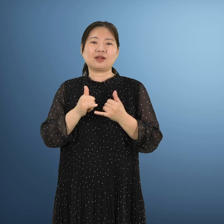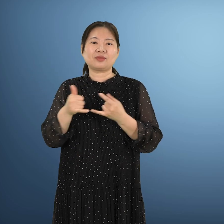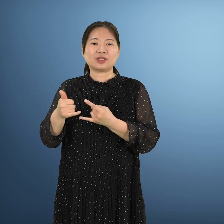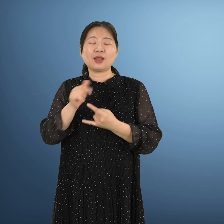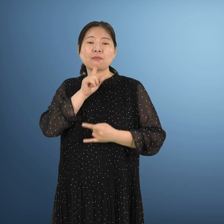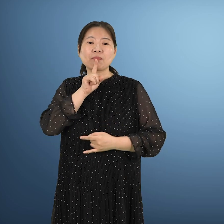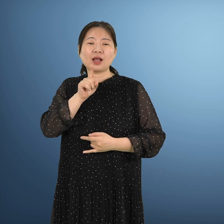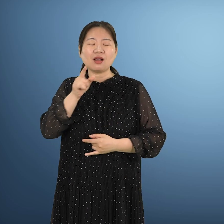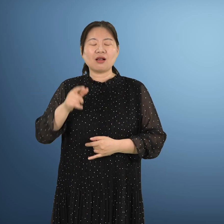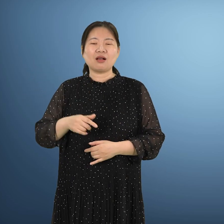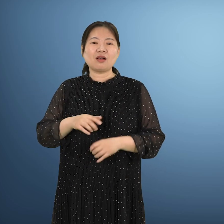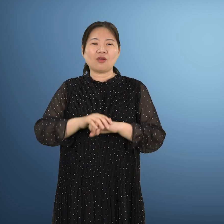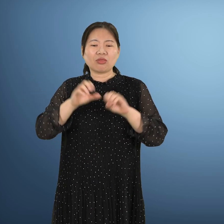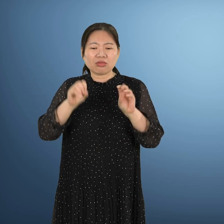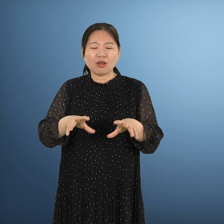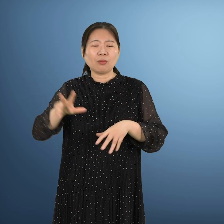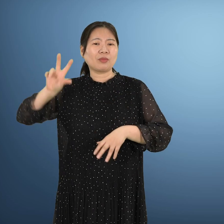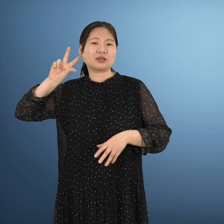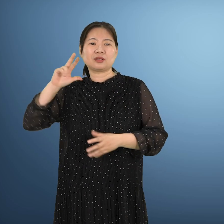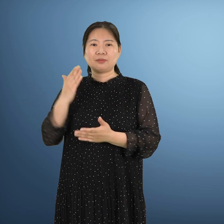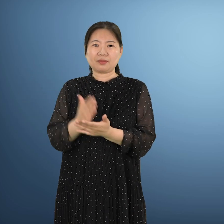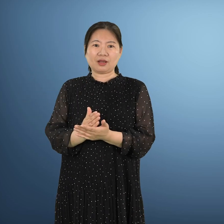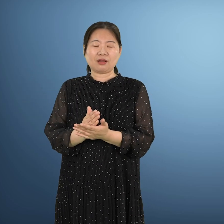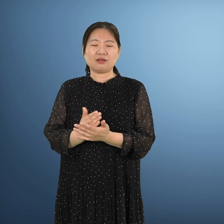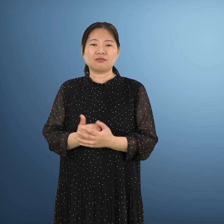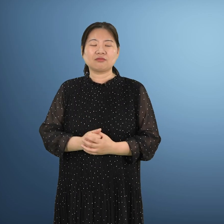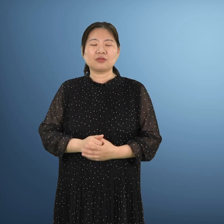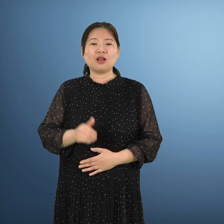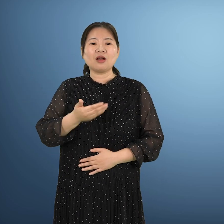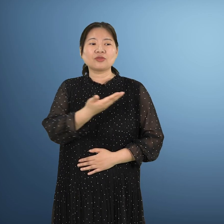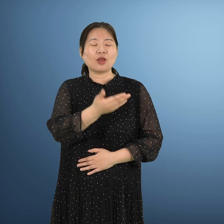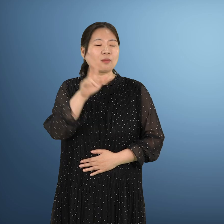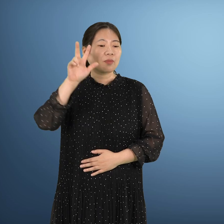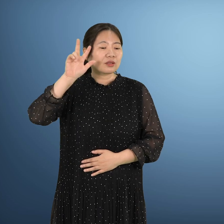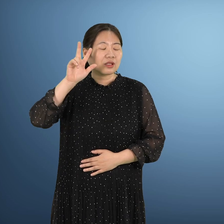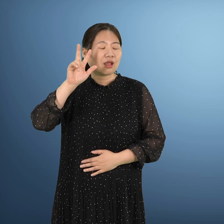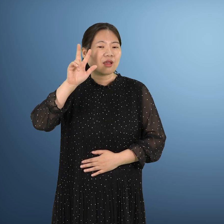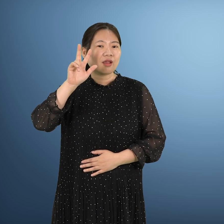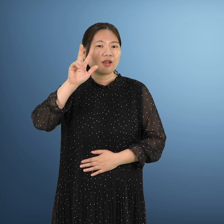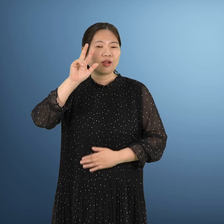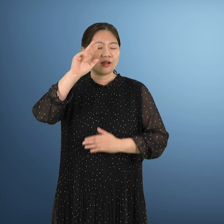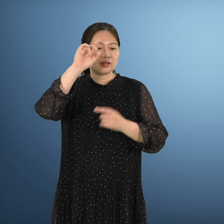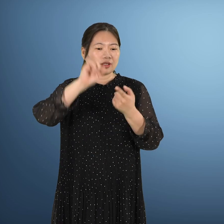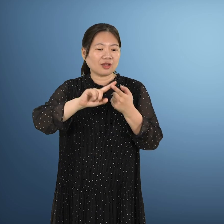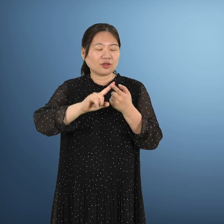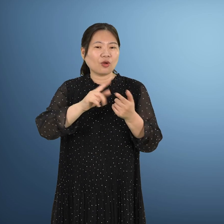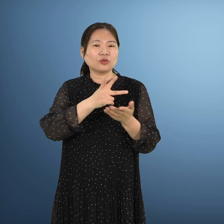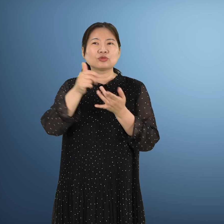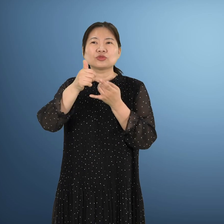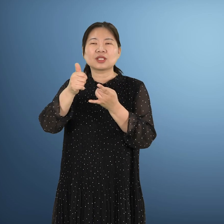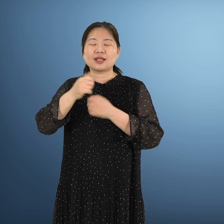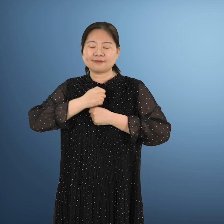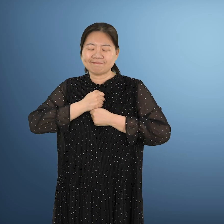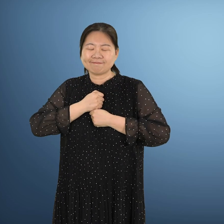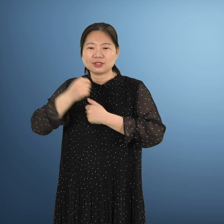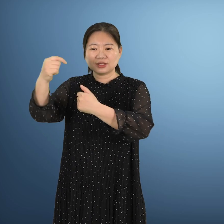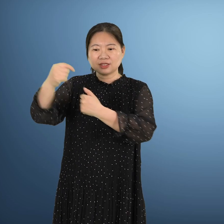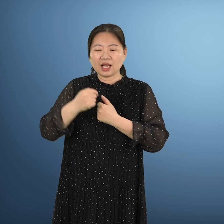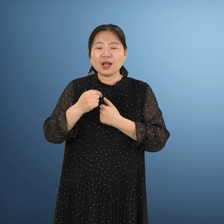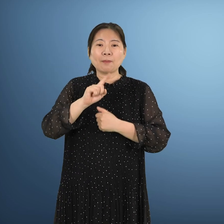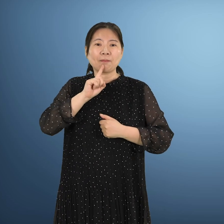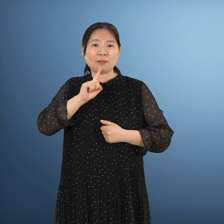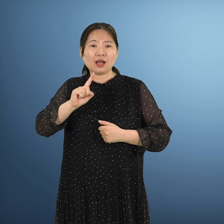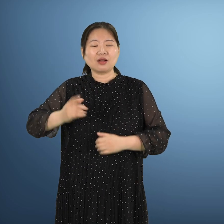바 헛 맹세를 하지 말고 내 맹세한 것을 주께 지키라 하였다는 것을